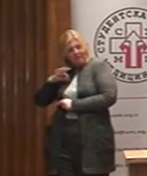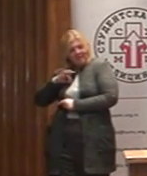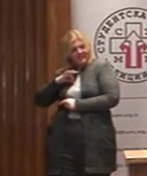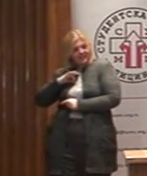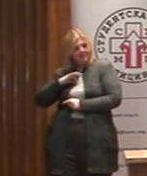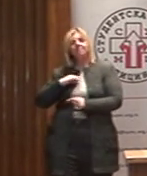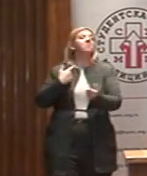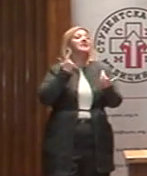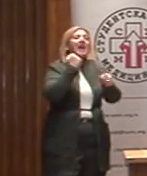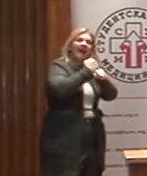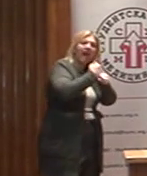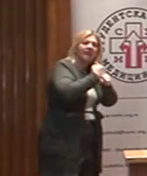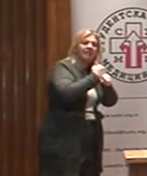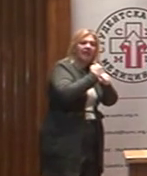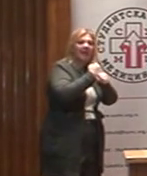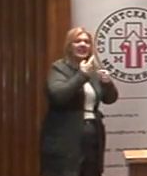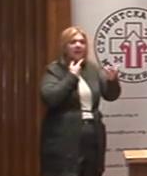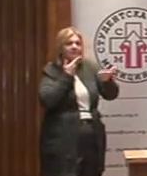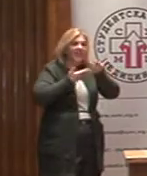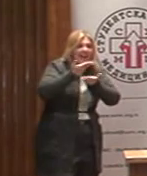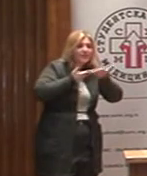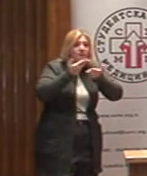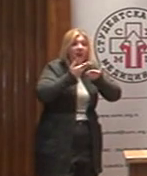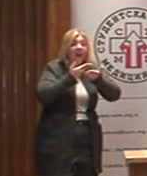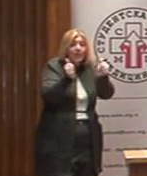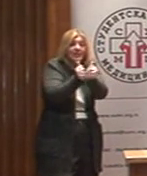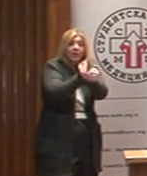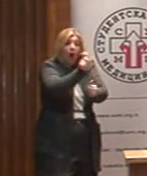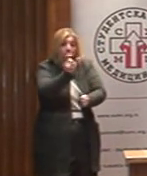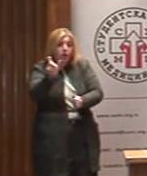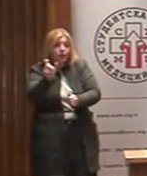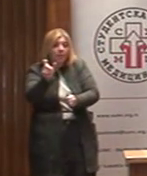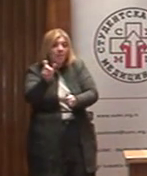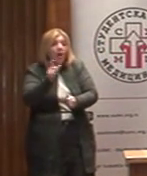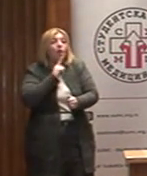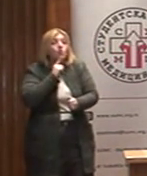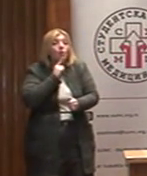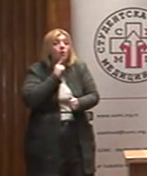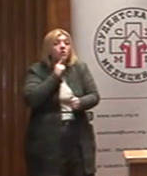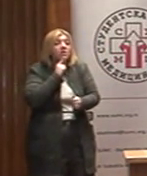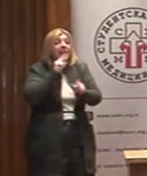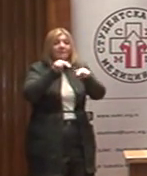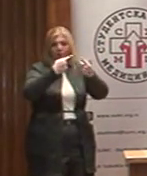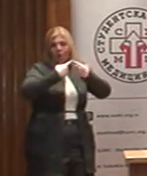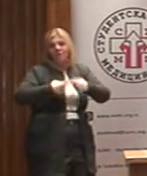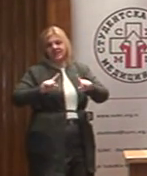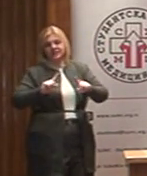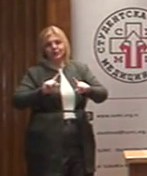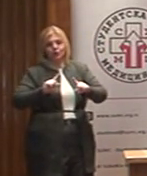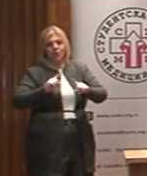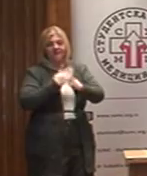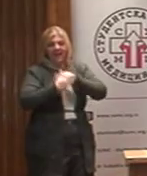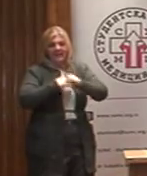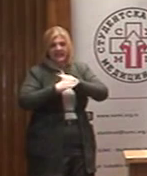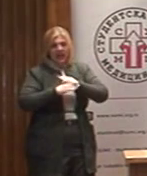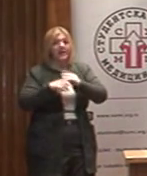razgovaraju, rade, budu sa osobama koje su sa nekim oblicima invaliditeta, sa gluvima i nagluvima, sa slepima